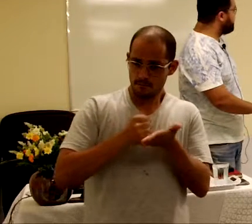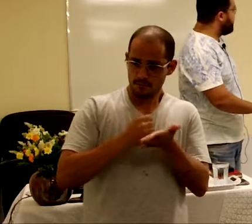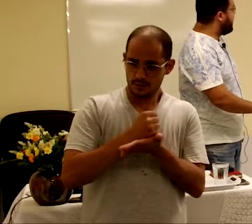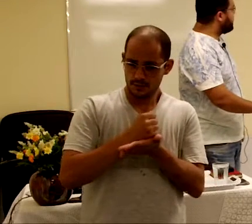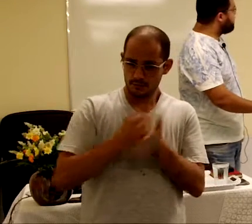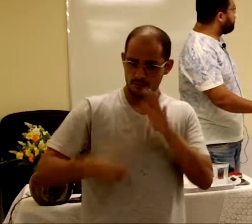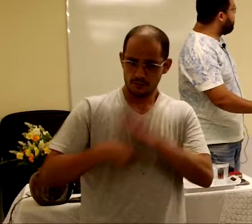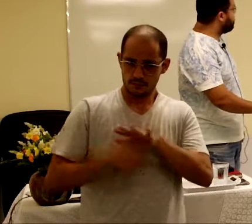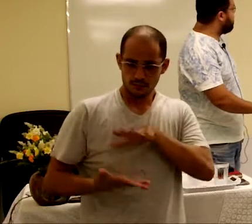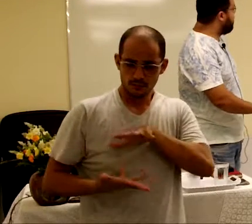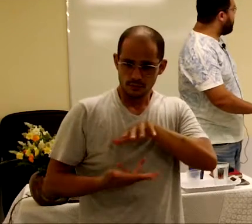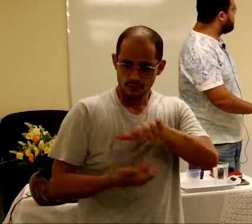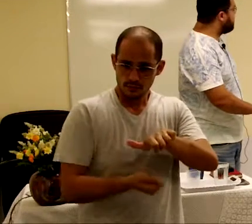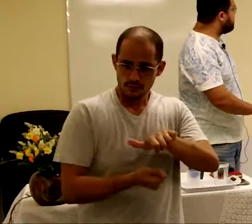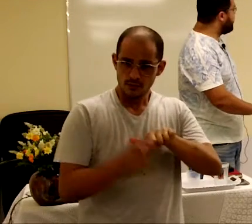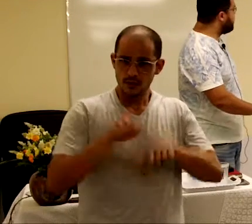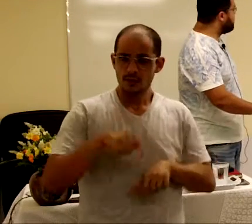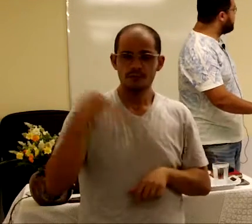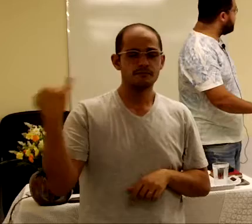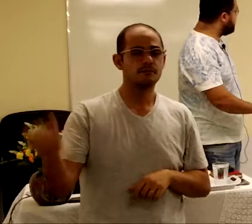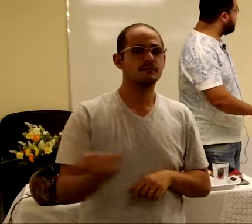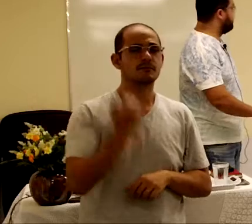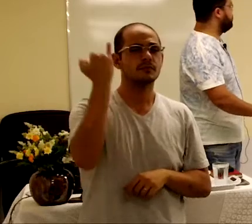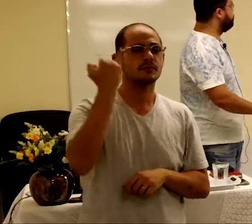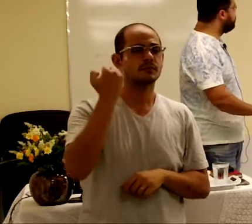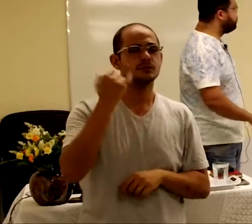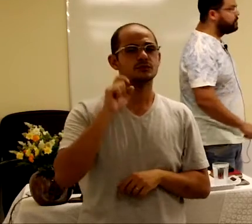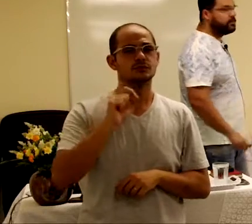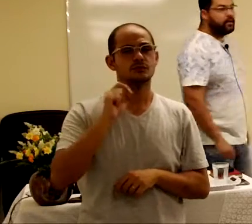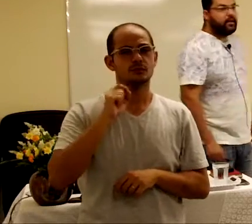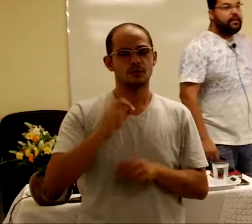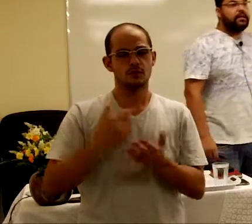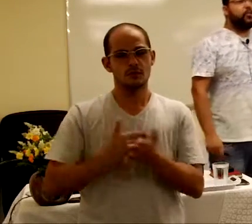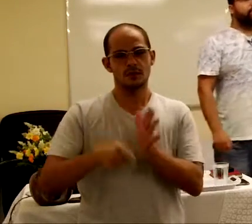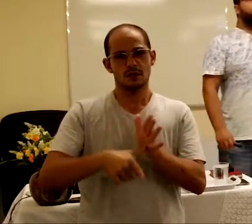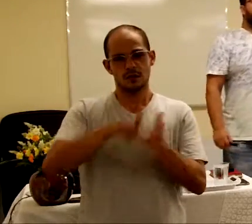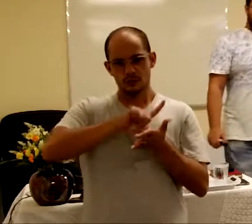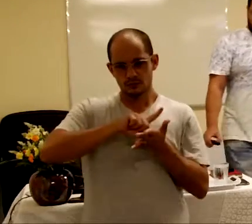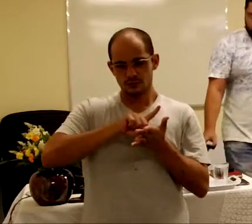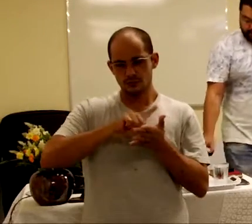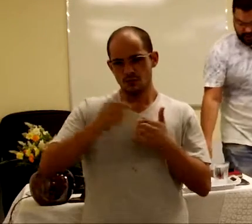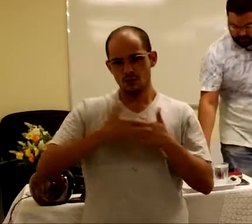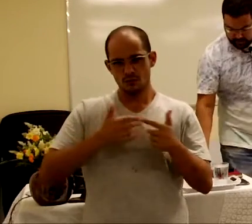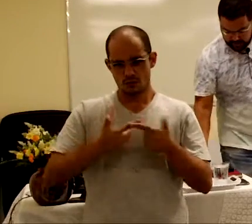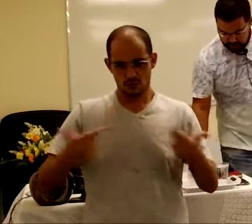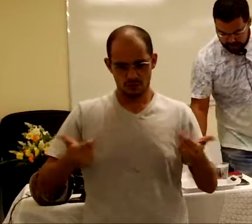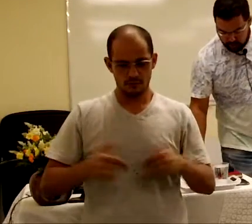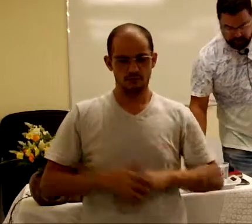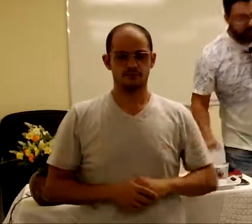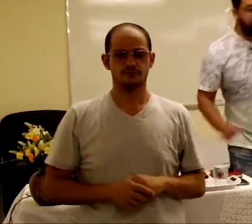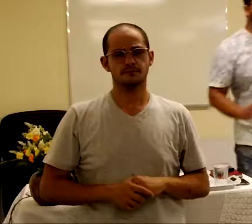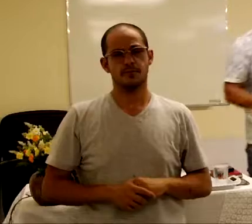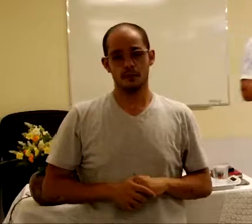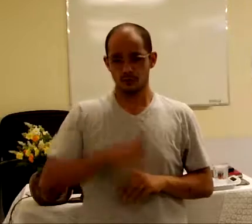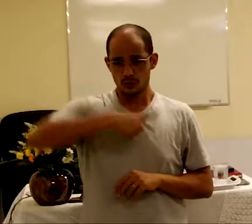criação, é também um ponto que importa consideremos antes de tudo. Então, antes de qualquer coisa, para a